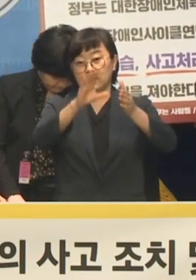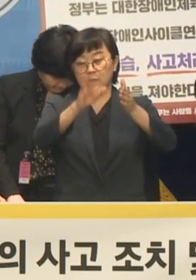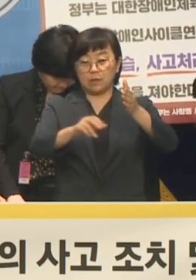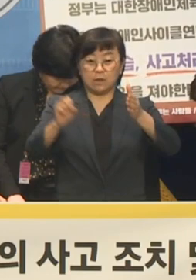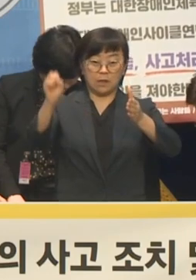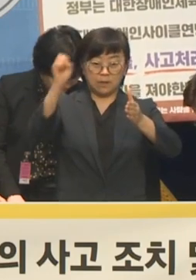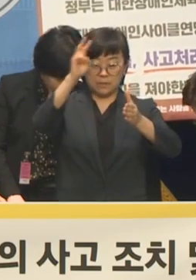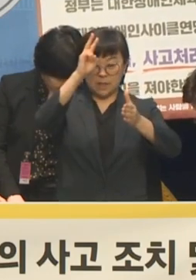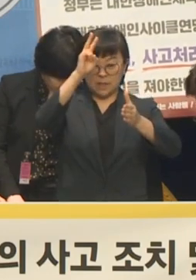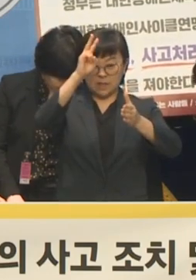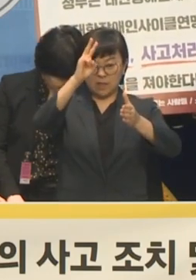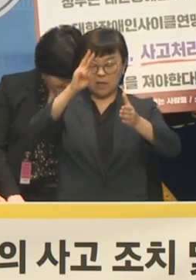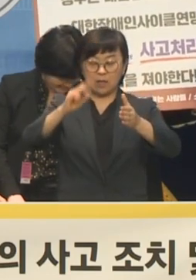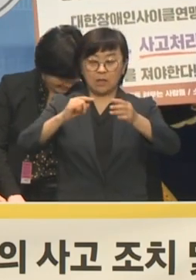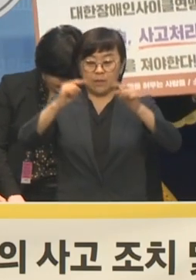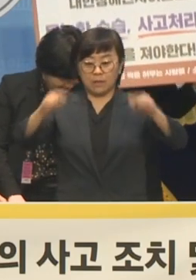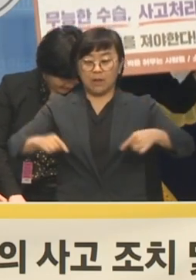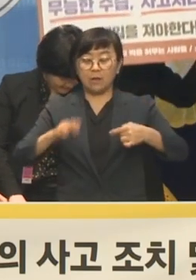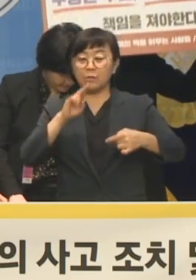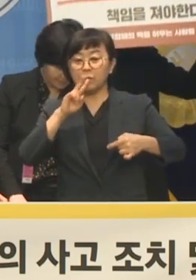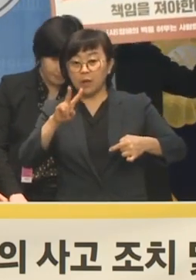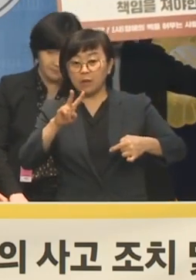갑작스러운 타이어 펑크로 낙차하여